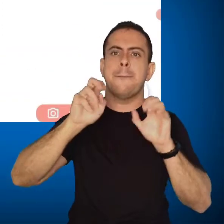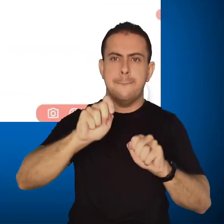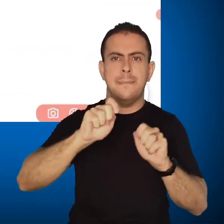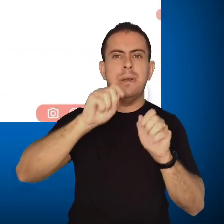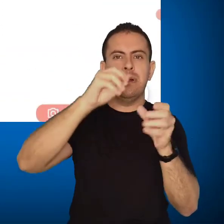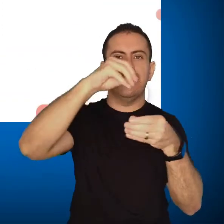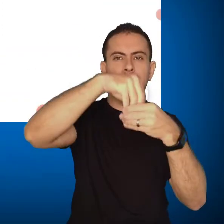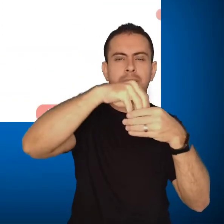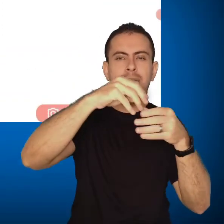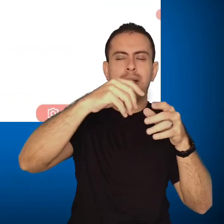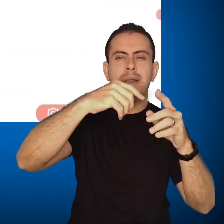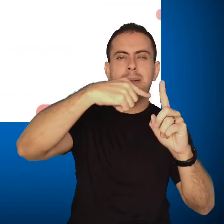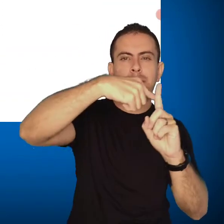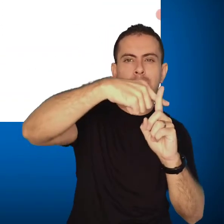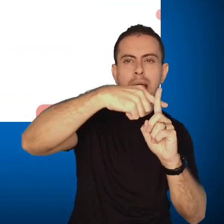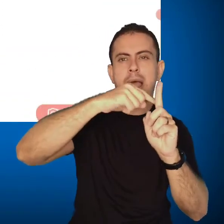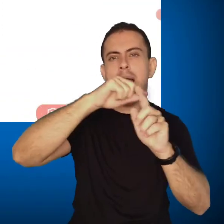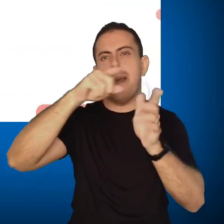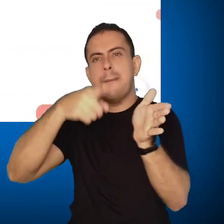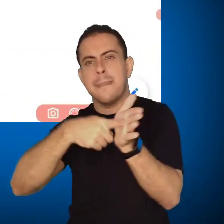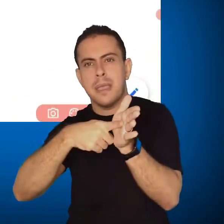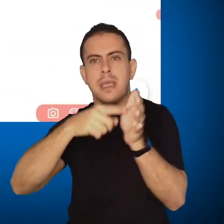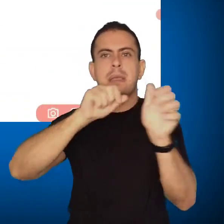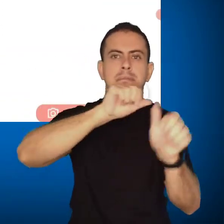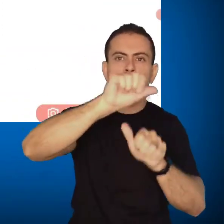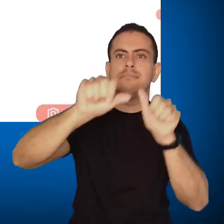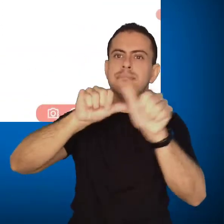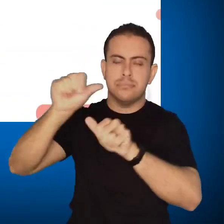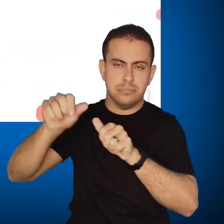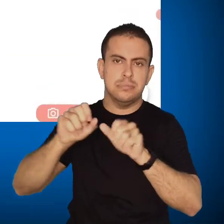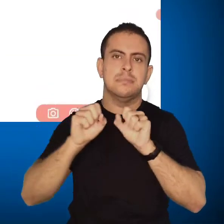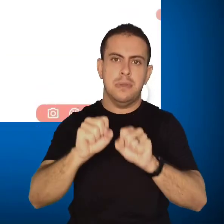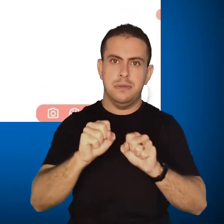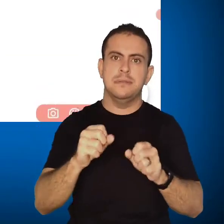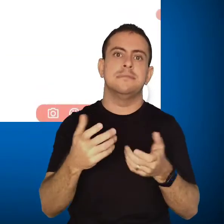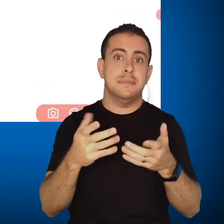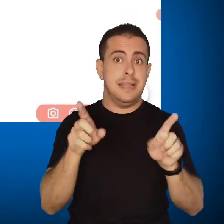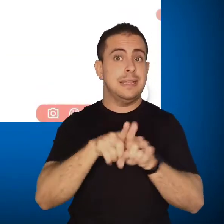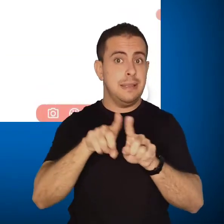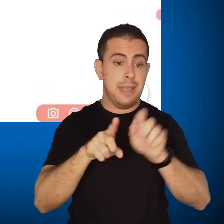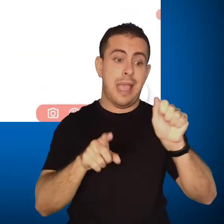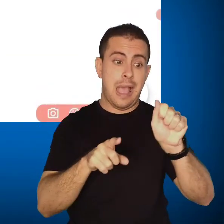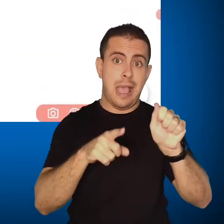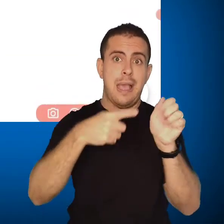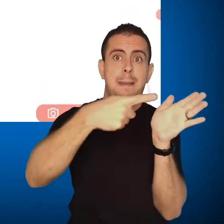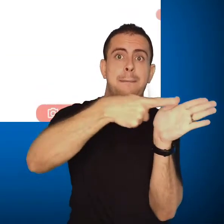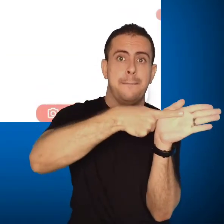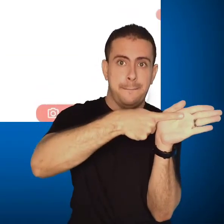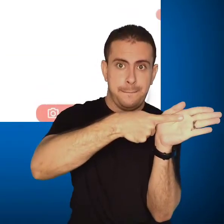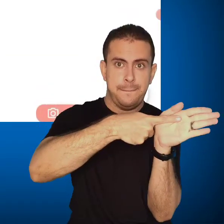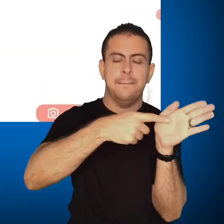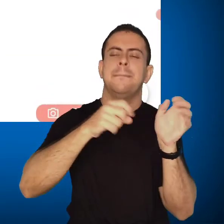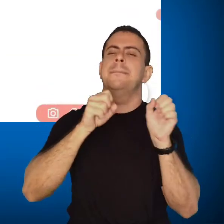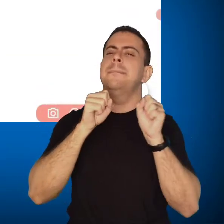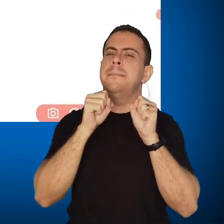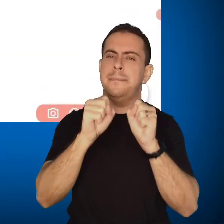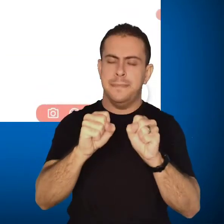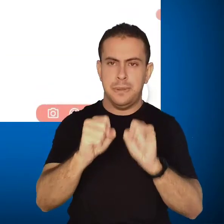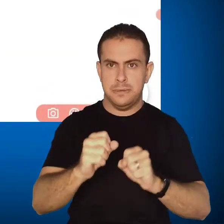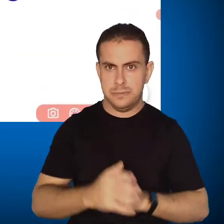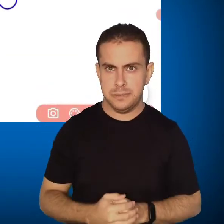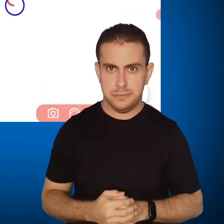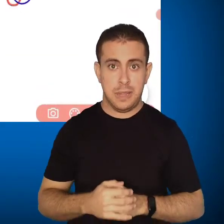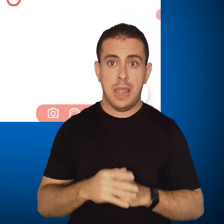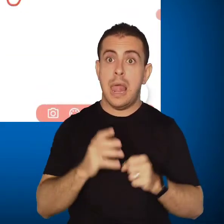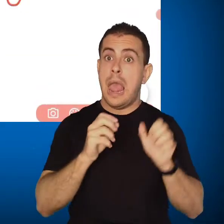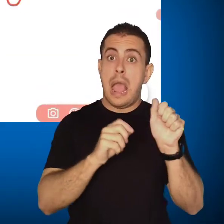esses coeficientes podem ser positivos ou negativos, inclusive esse A também, gente, ele pode ser negativo perfeitamente sem problema, o que não